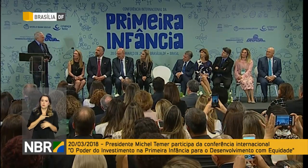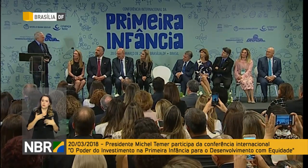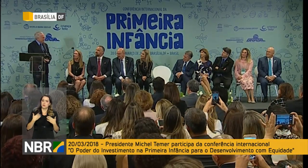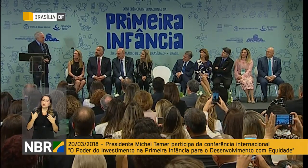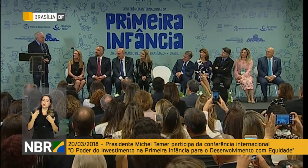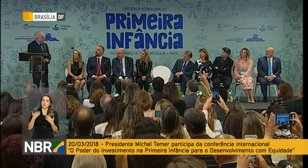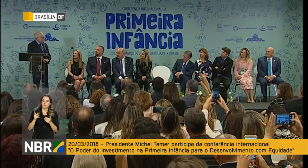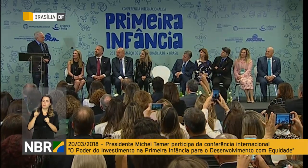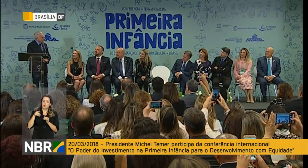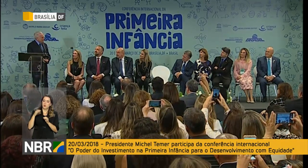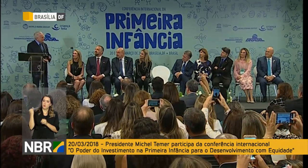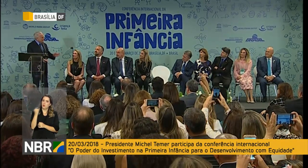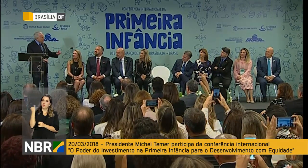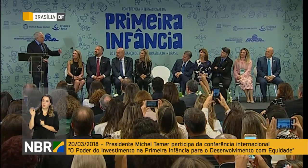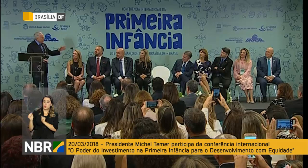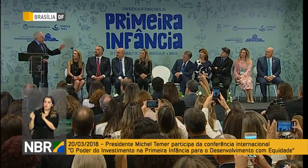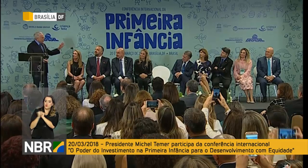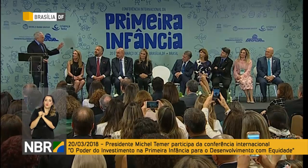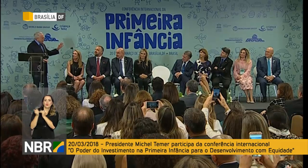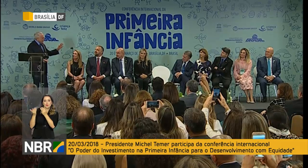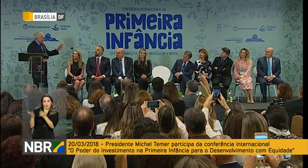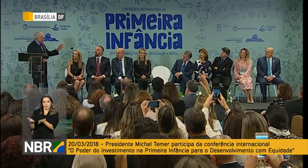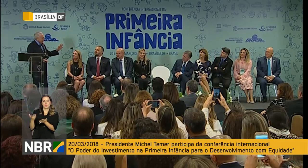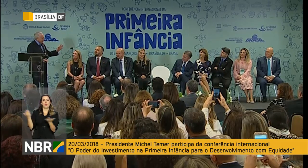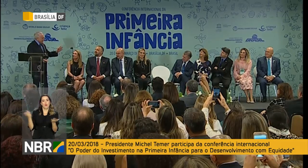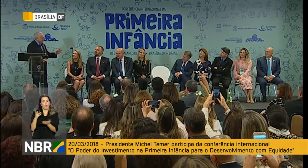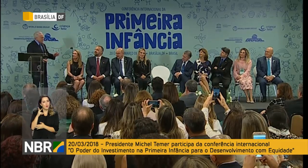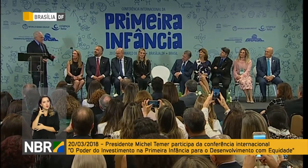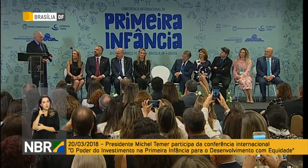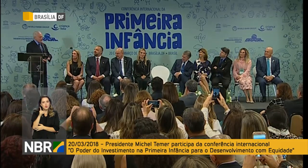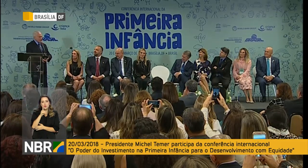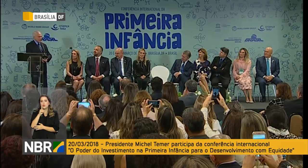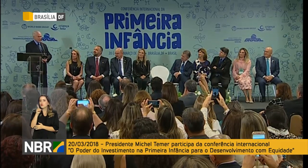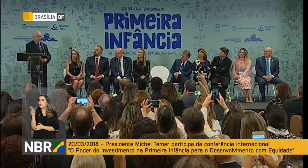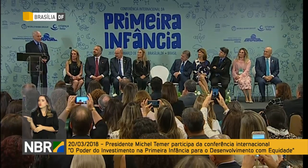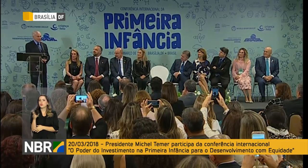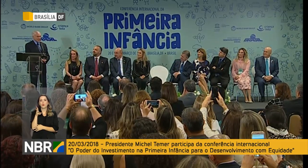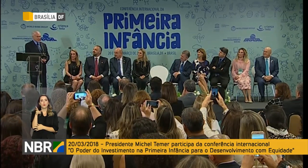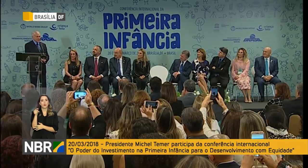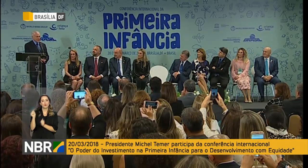participar ao seu lado. Hoje nós passamos o dia juntos, digamos assim, né?